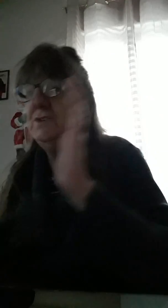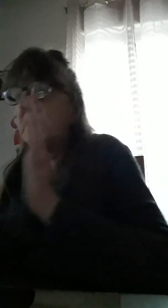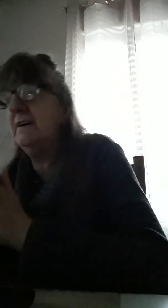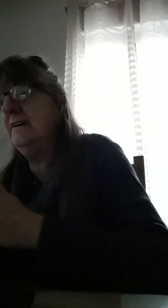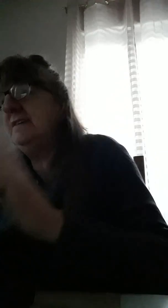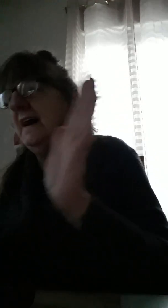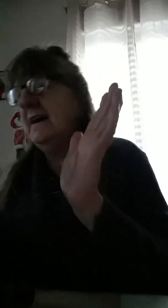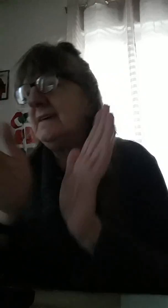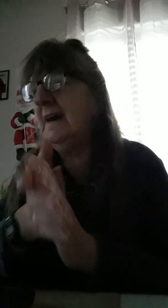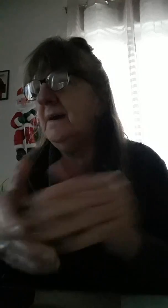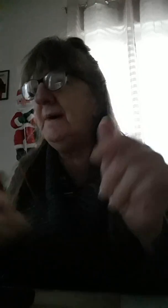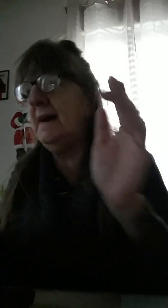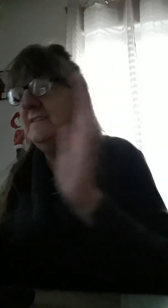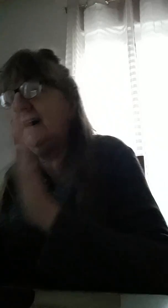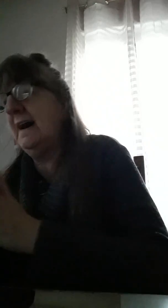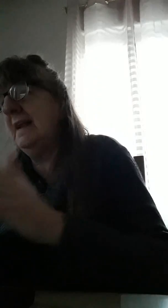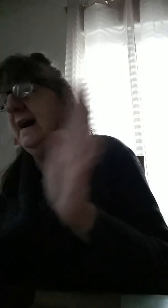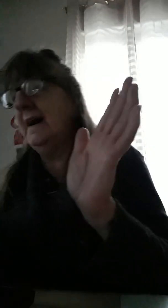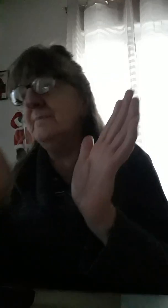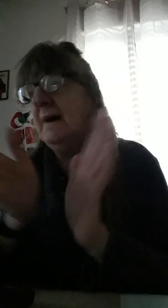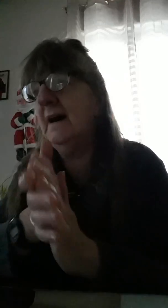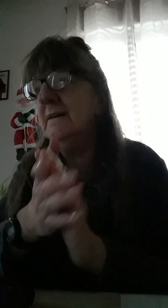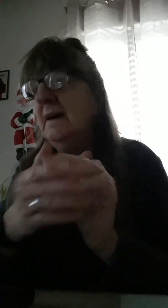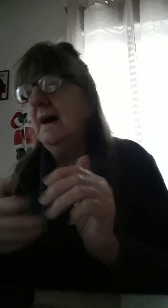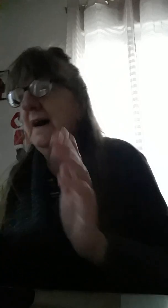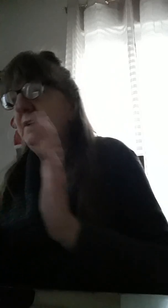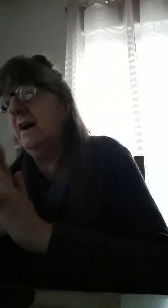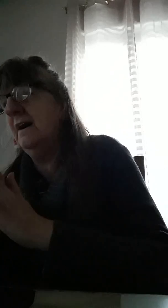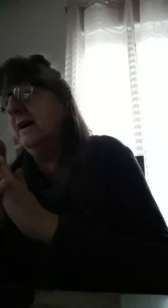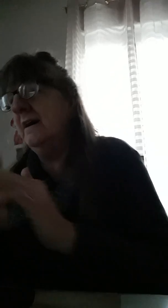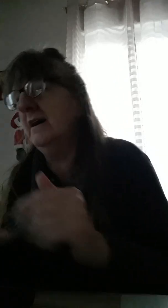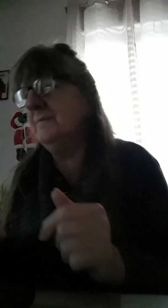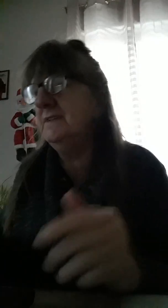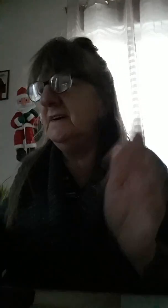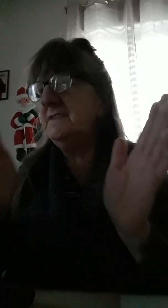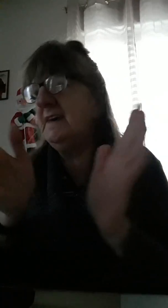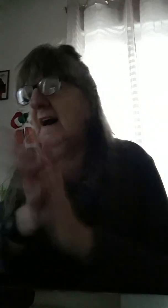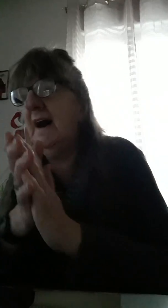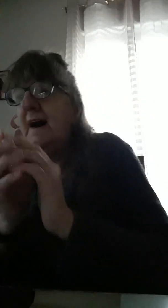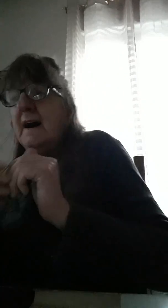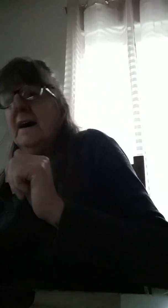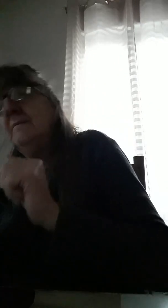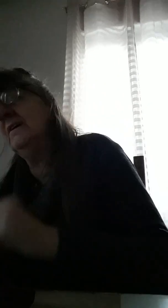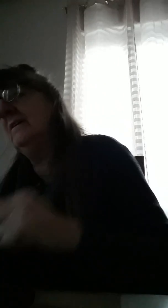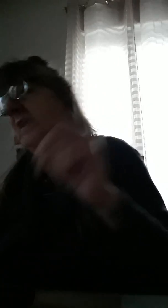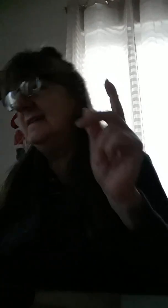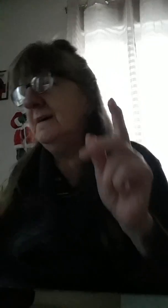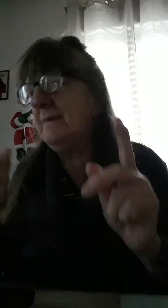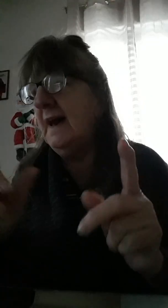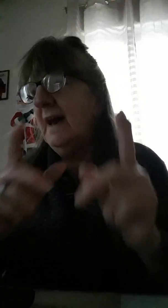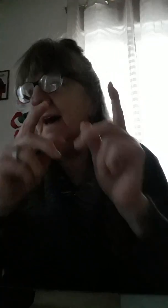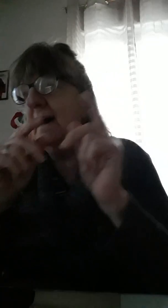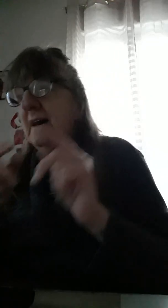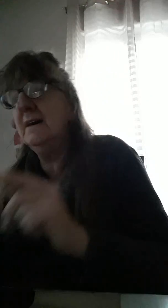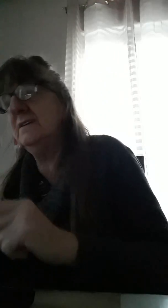Je reviendrai, ben salama, un homme des sables, des plaines